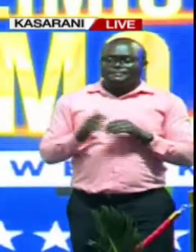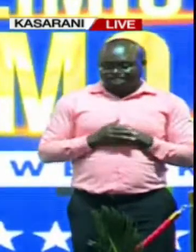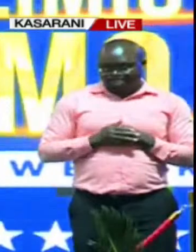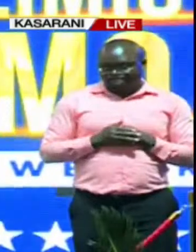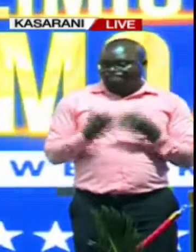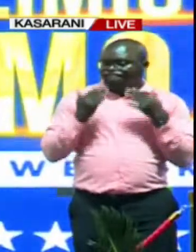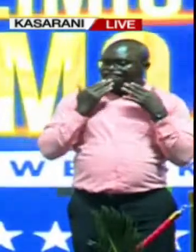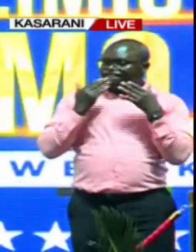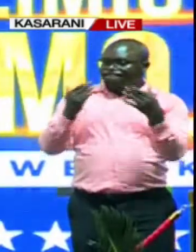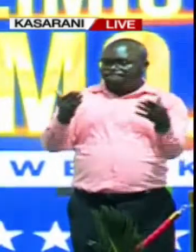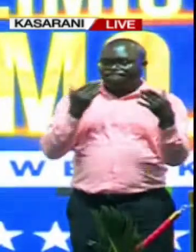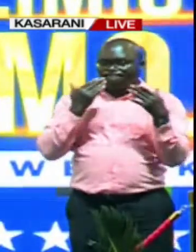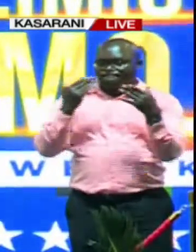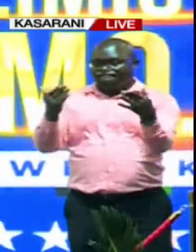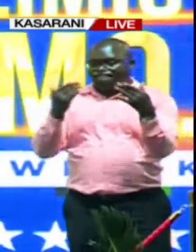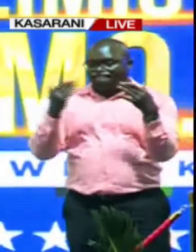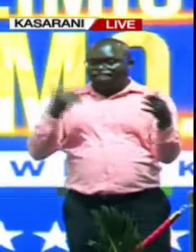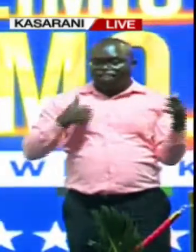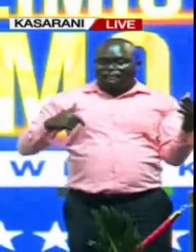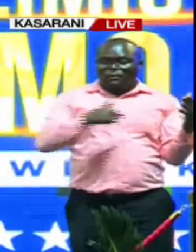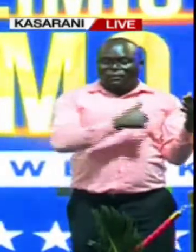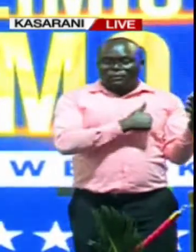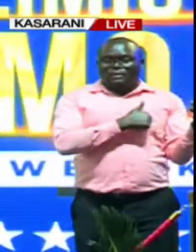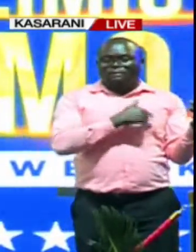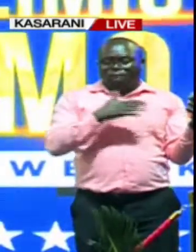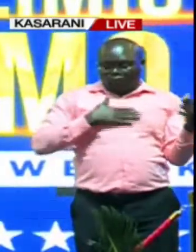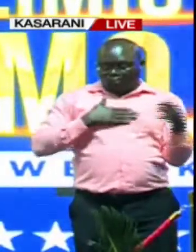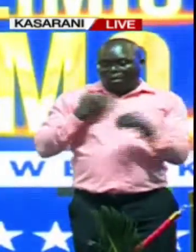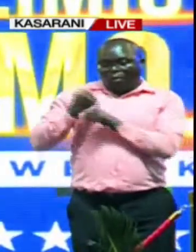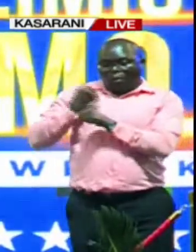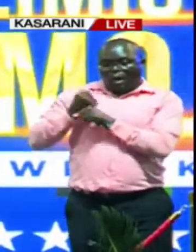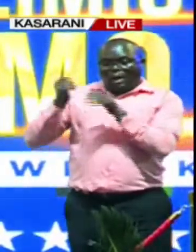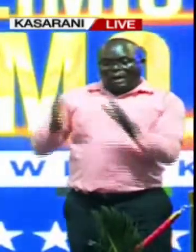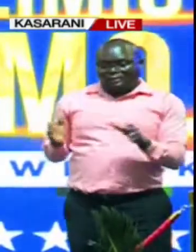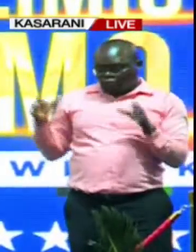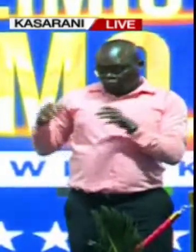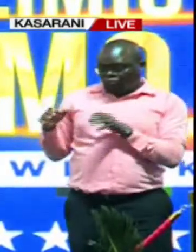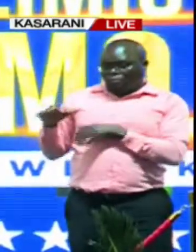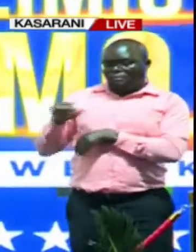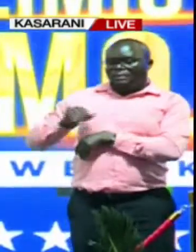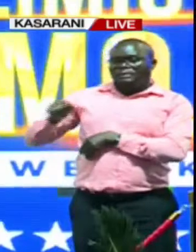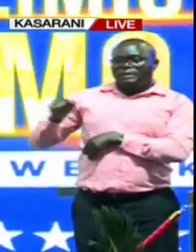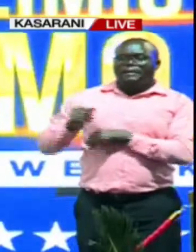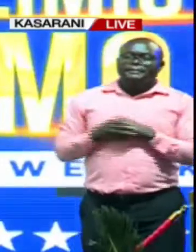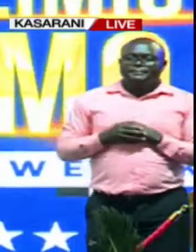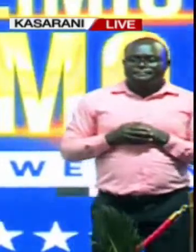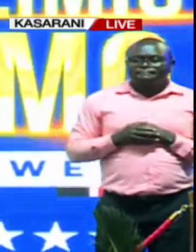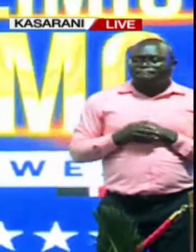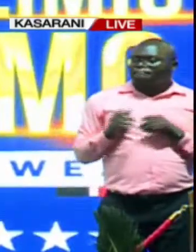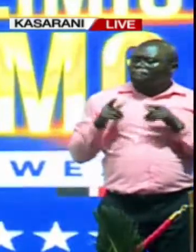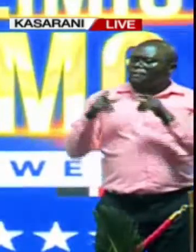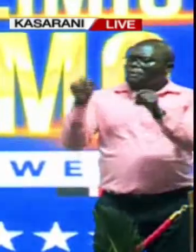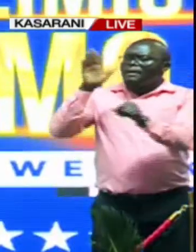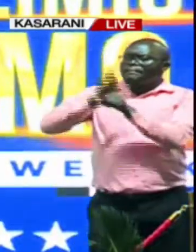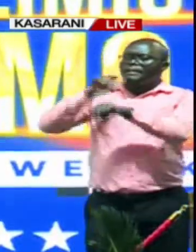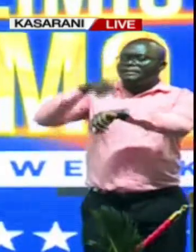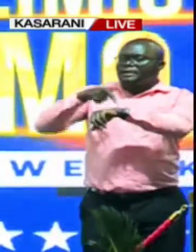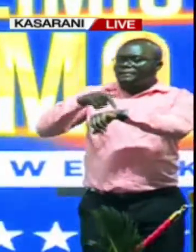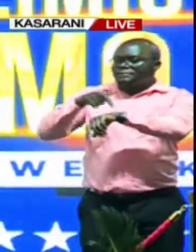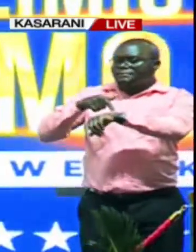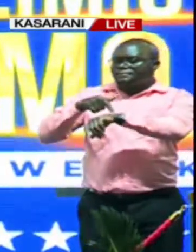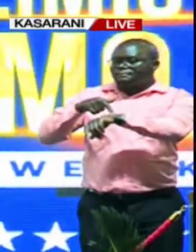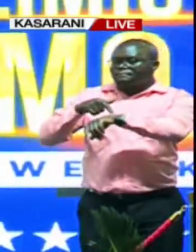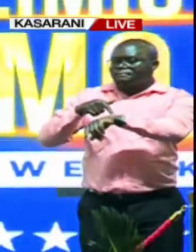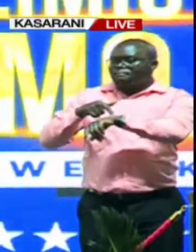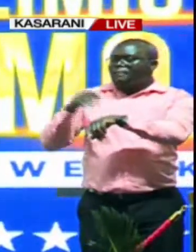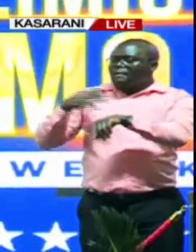Na washukuru. Sisi upande wa wafanyikazi, nataka kusema hivi. Na nimesema mara nyingi,